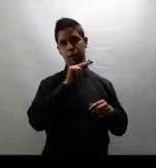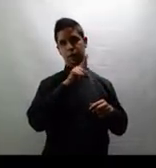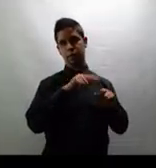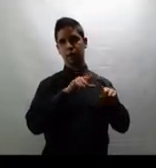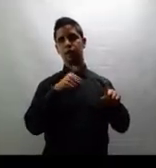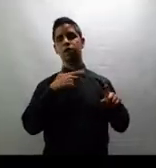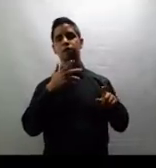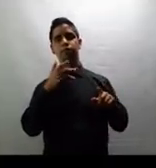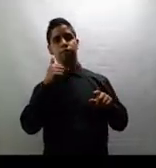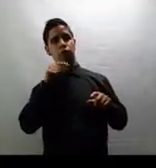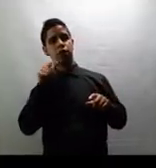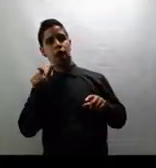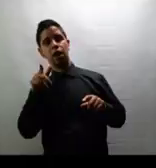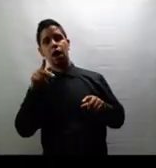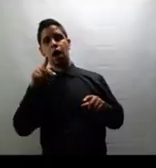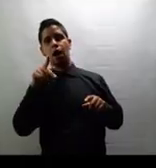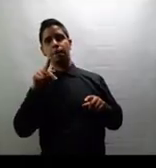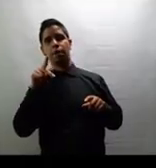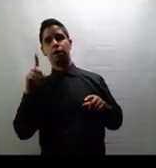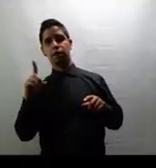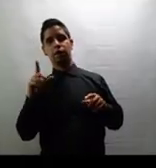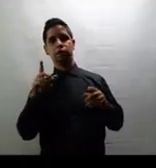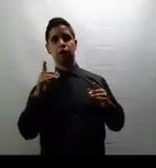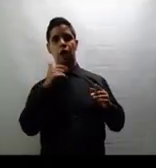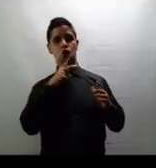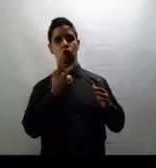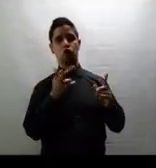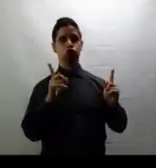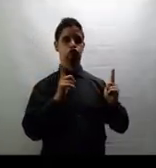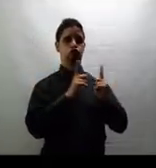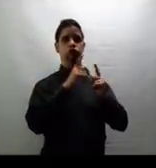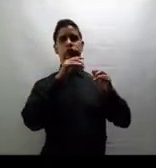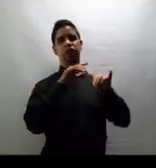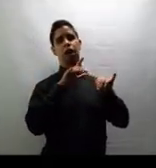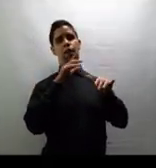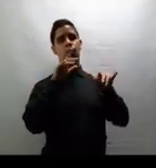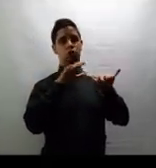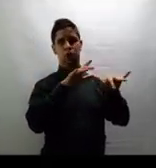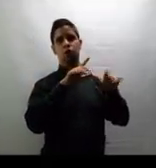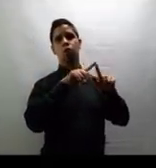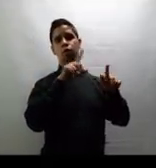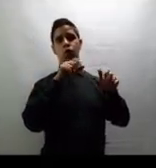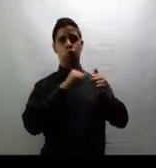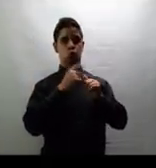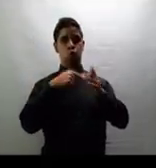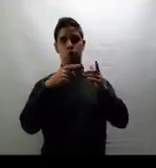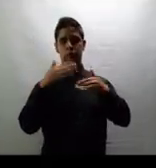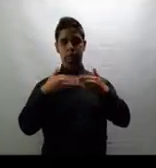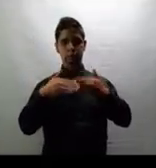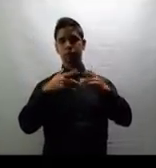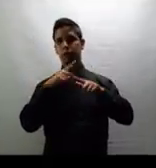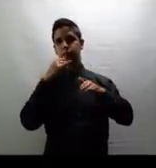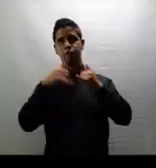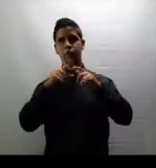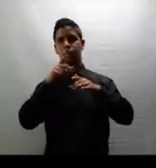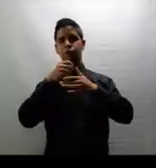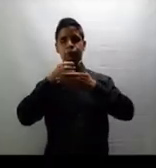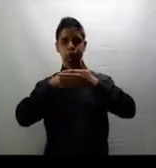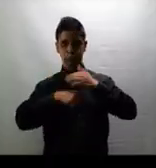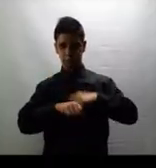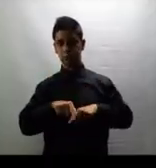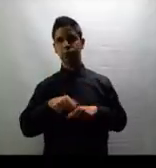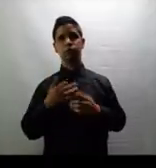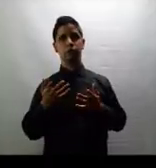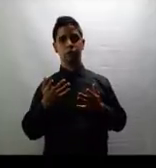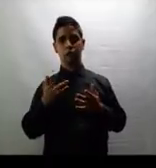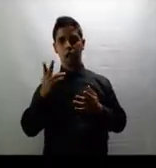guerra continua por la politiquería hasta que finalmente llega el momento en que nace el hijo y el papá cuando ve al hijo le